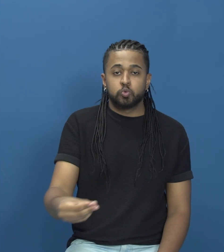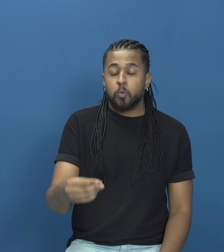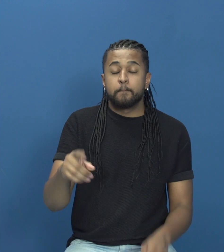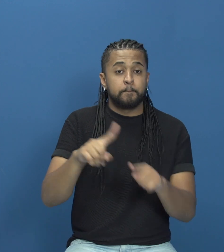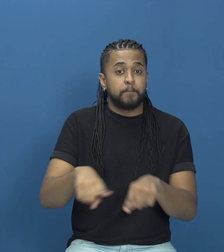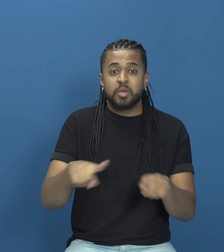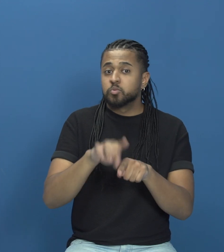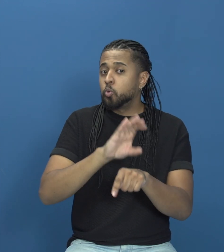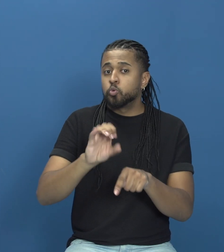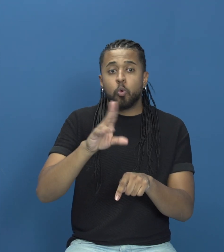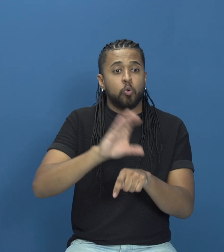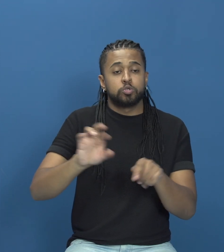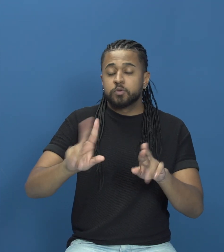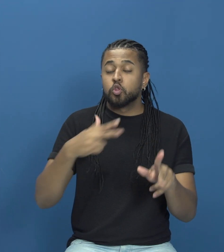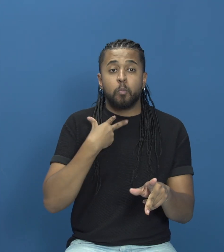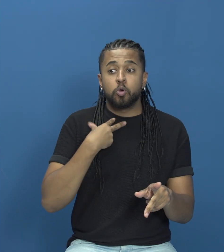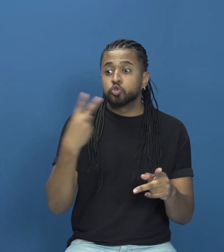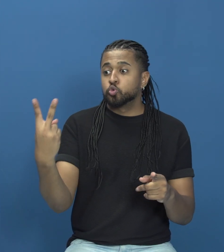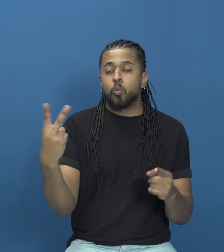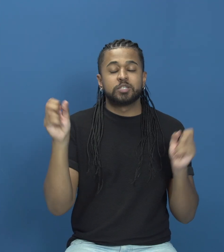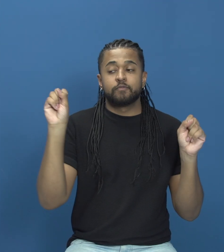mesmo curso ou cursos diferentes.